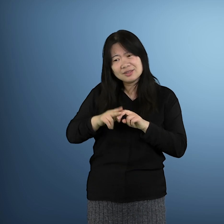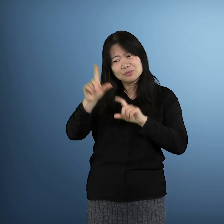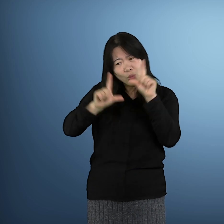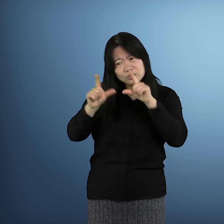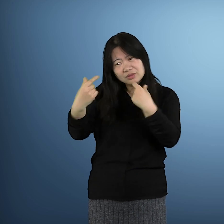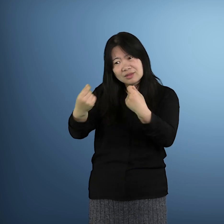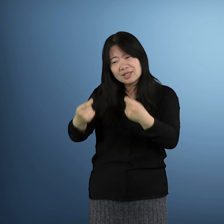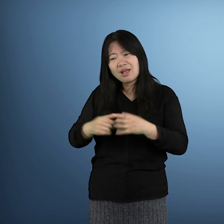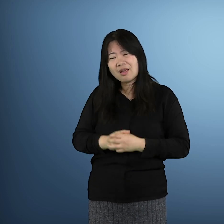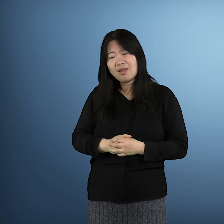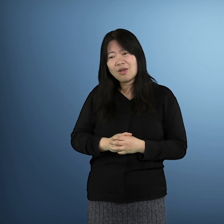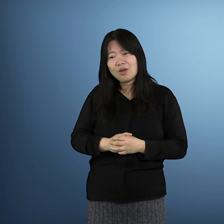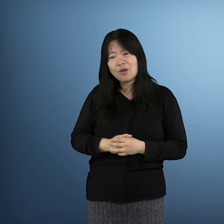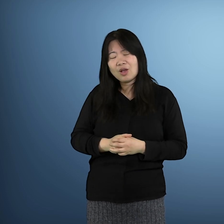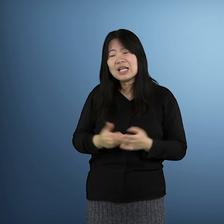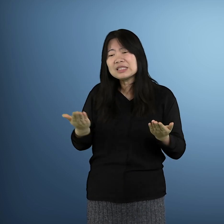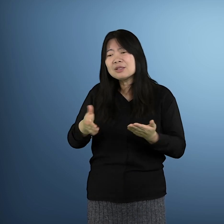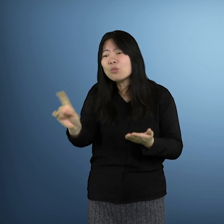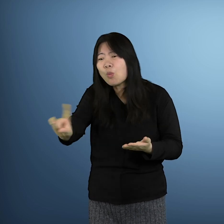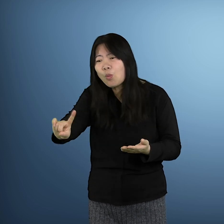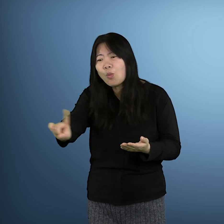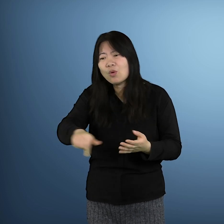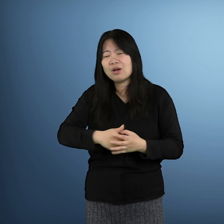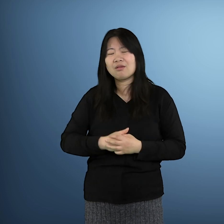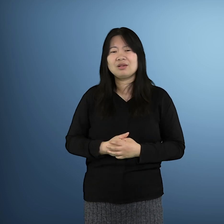흔적인데 무슨 일이 있었어요?